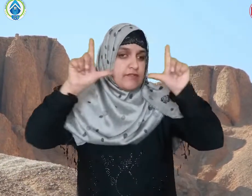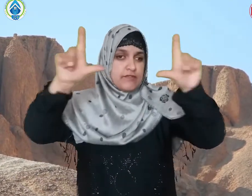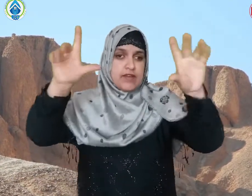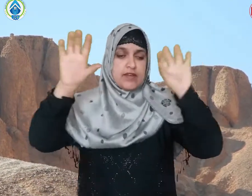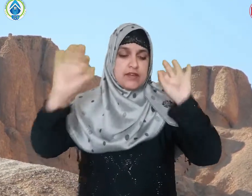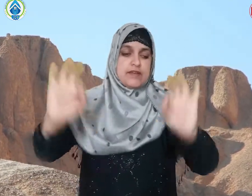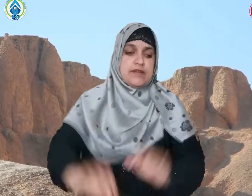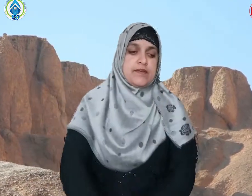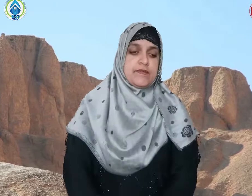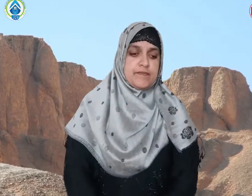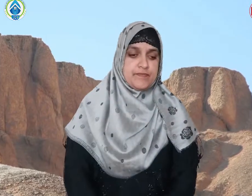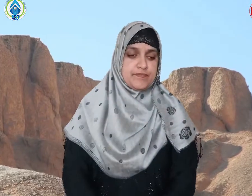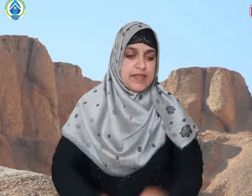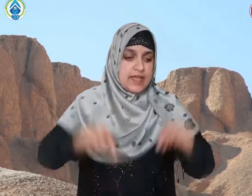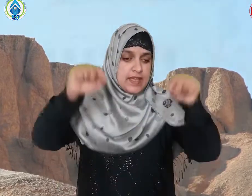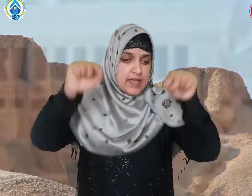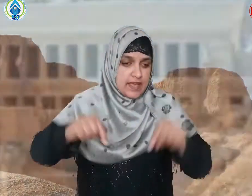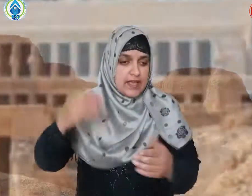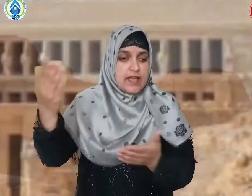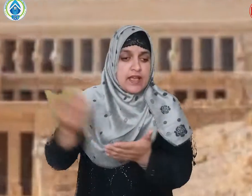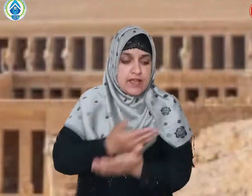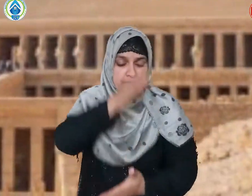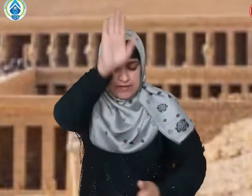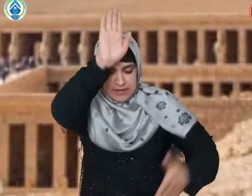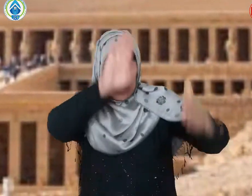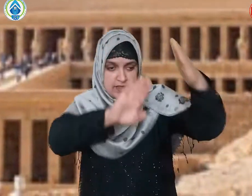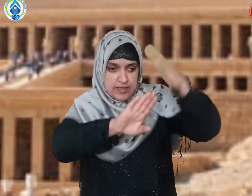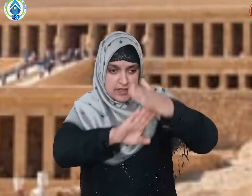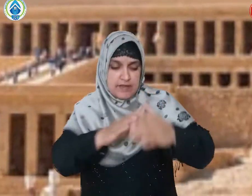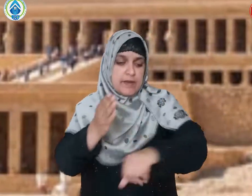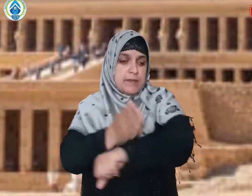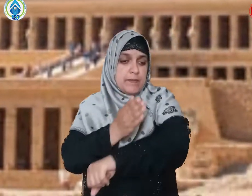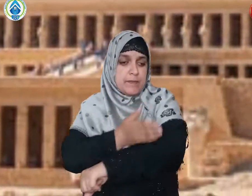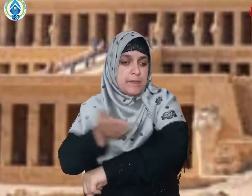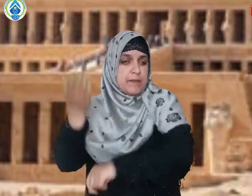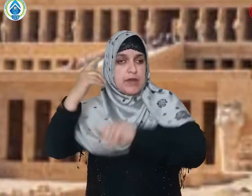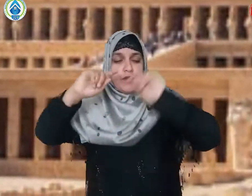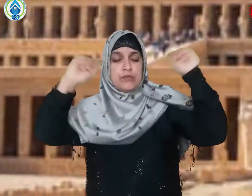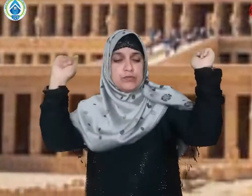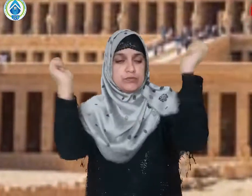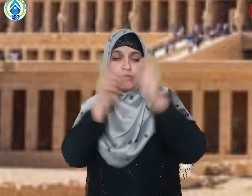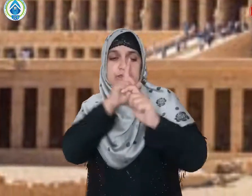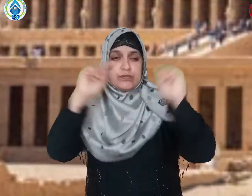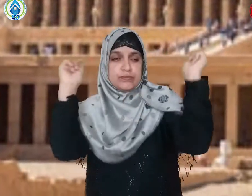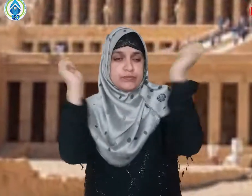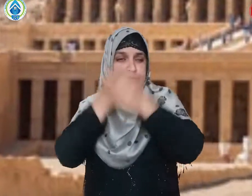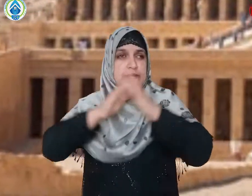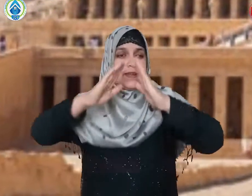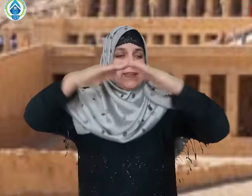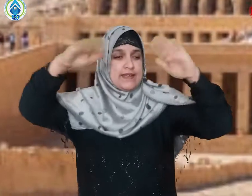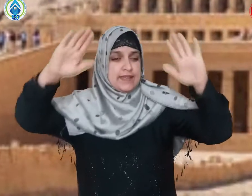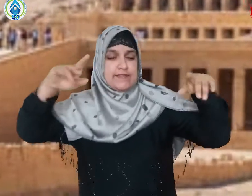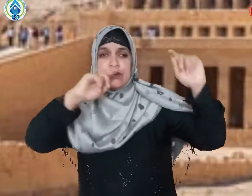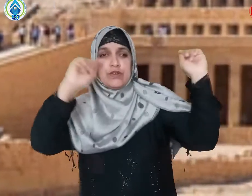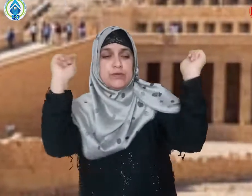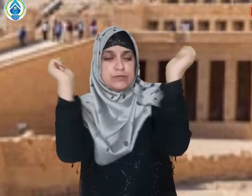اور دربار کے اعلیٰ عہدیداروں کے مقبرے بھی موجود ہیں۔ ان مقبروں کے نقشے کافی حد تک ایک دوسرے سے مختلف ہیں، جو کہ زمین